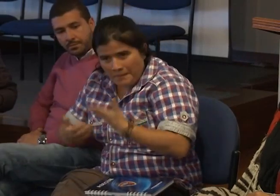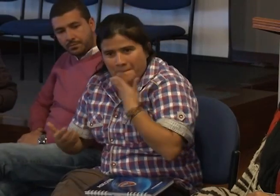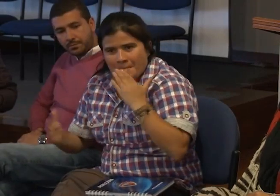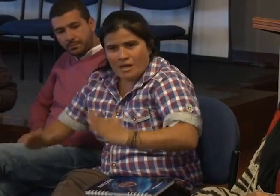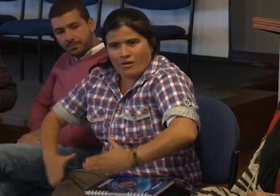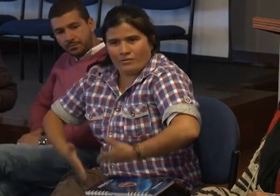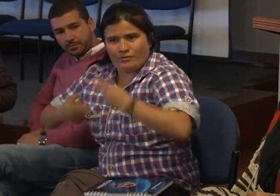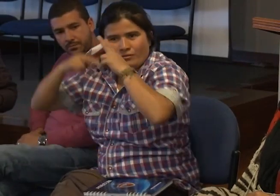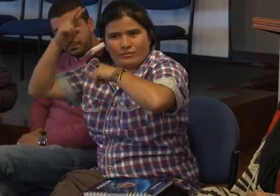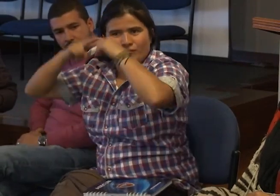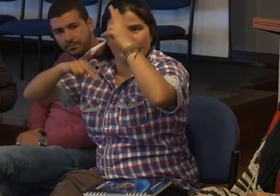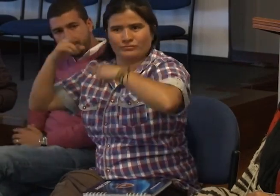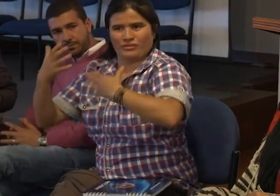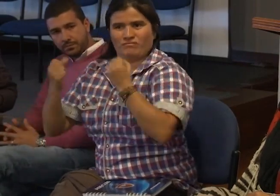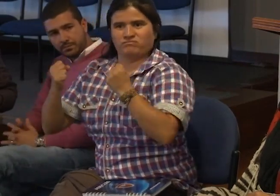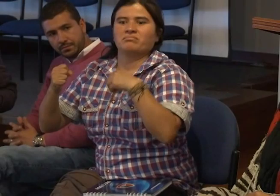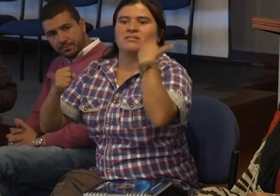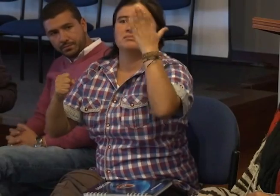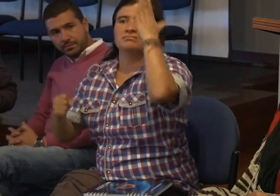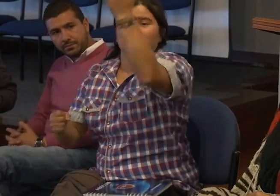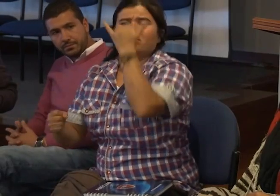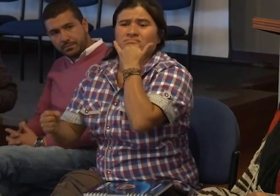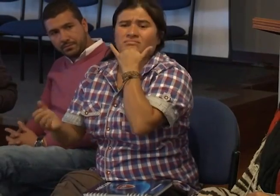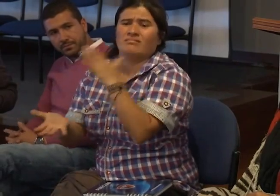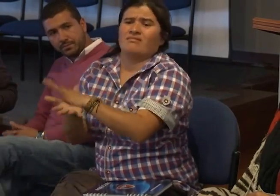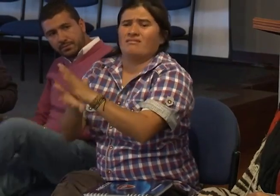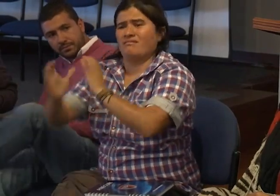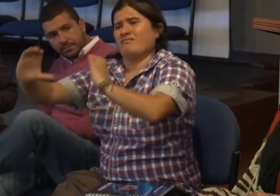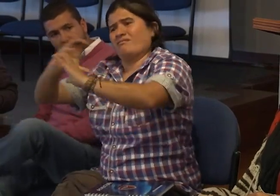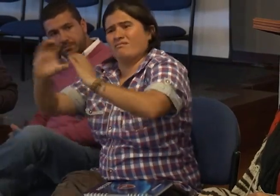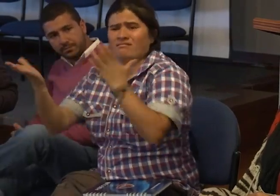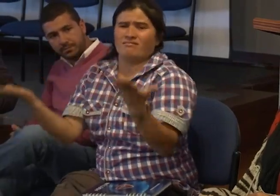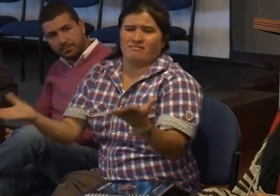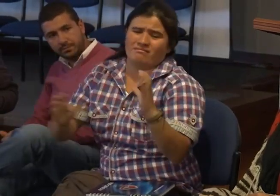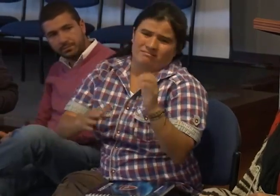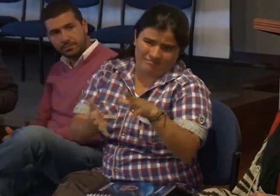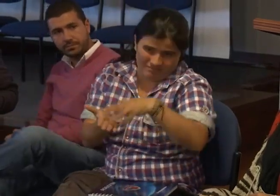las experiencias de vida son las que nos permiten hacer mejores construcciones y a futuro ser mejores.